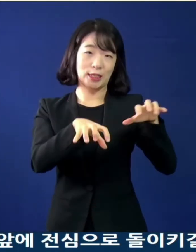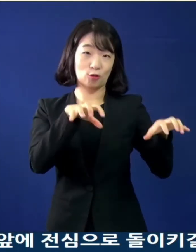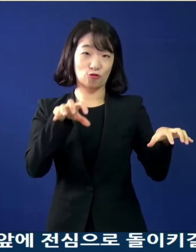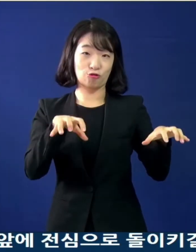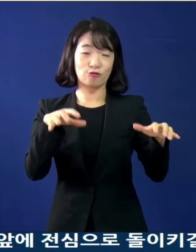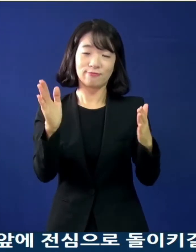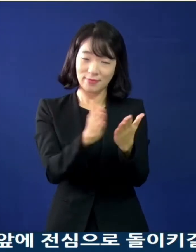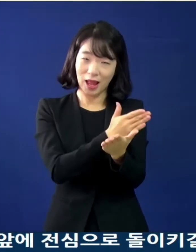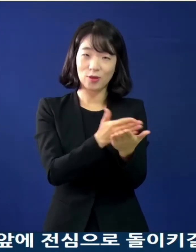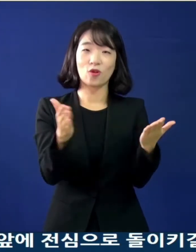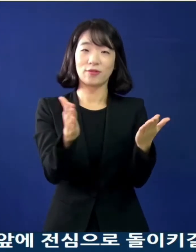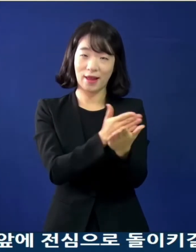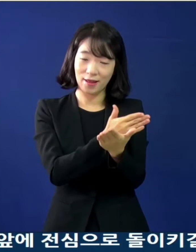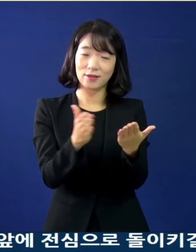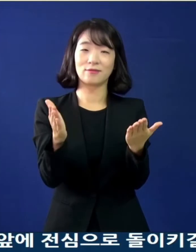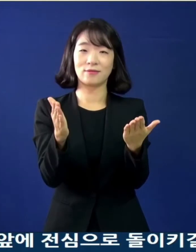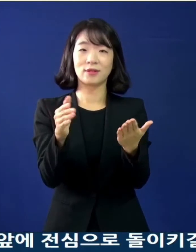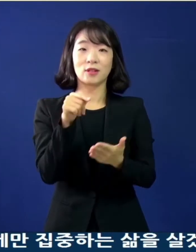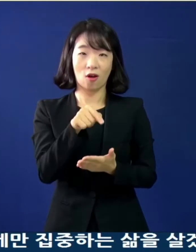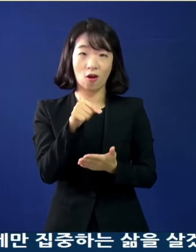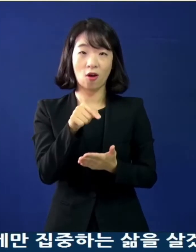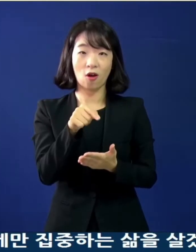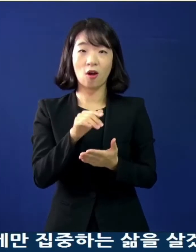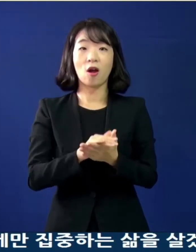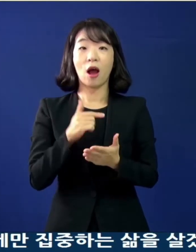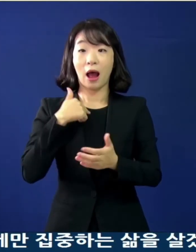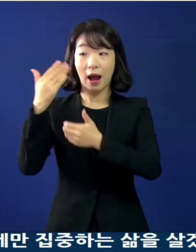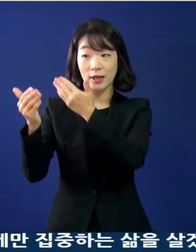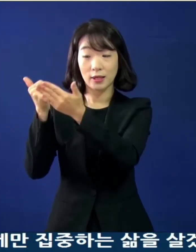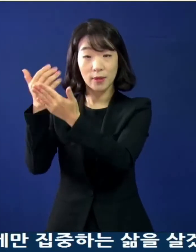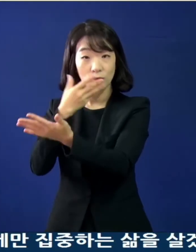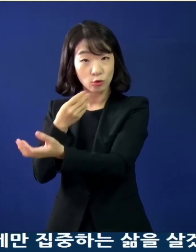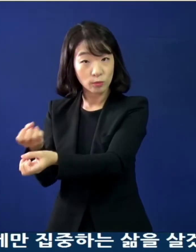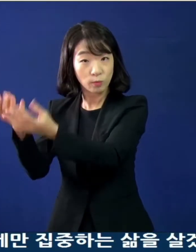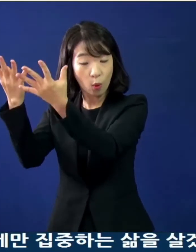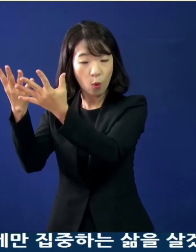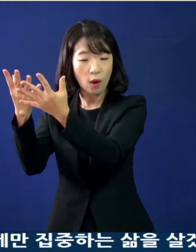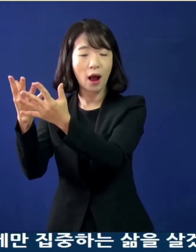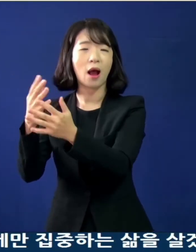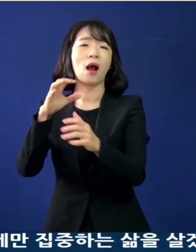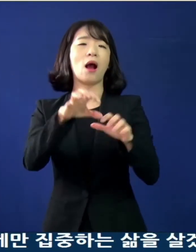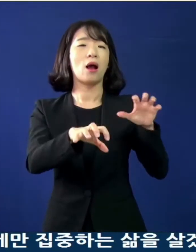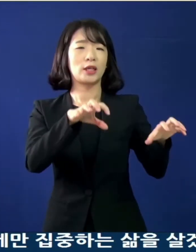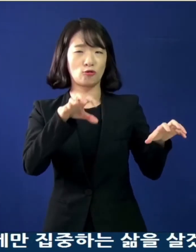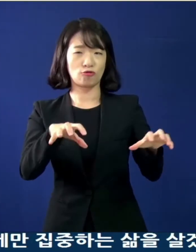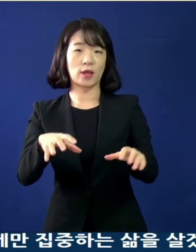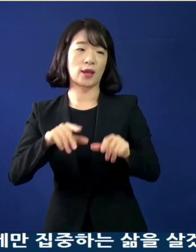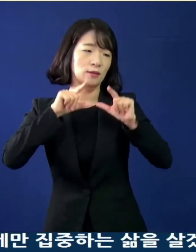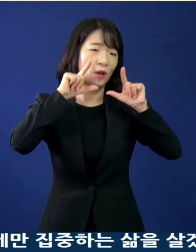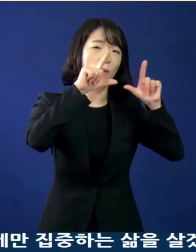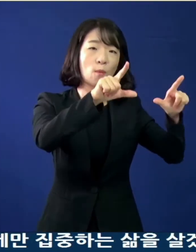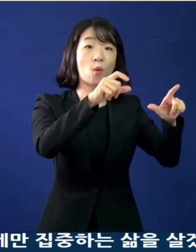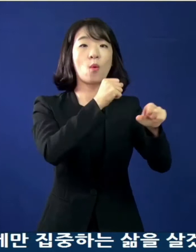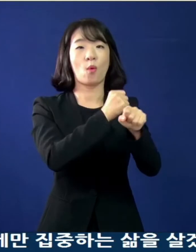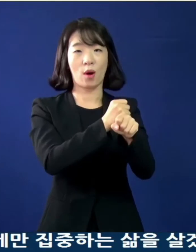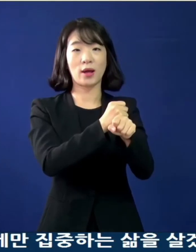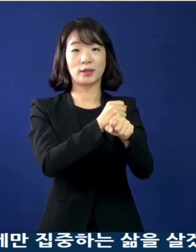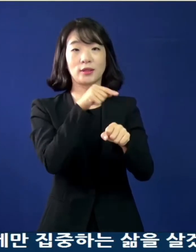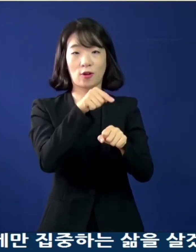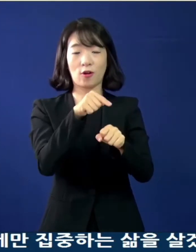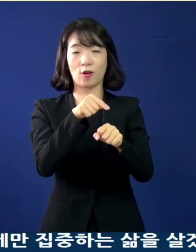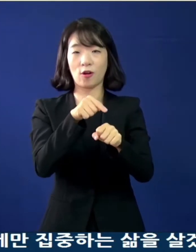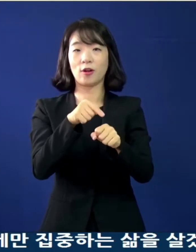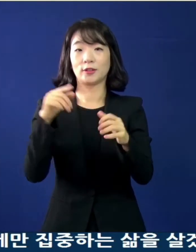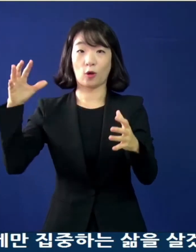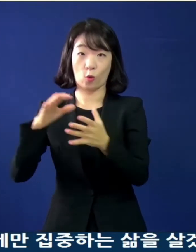조건에 동참하는 것이고, 그러므로 하나님의 축복을 이웃에게 선포하는 것이죠. 이 화목제는 특별히 고기를 나누어